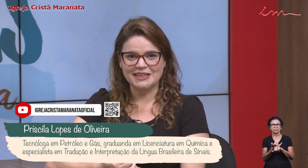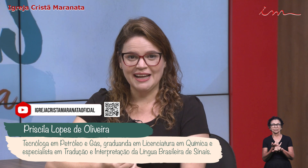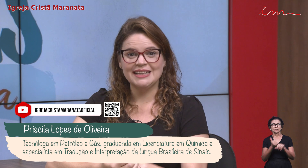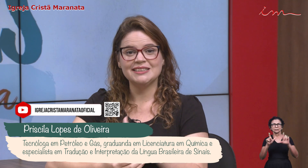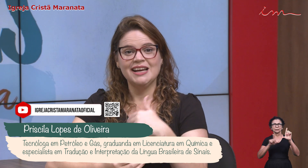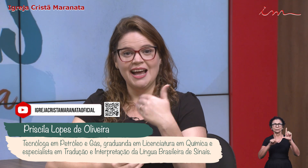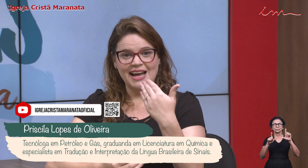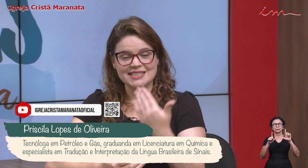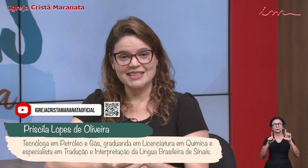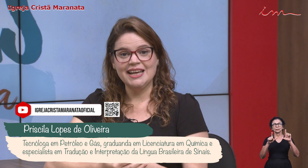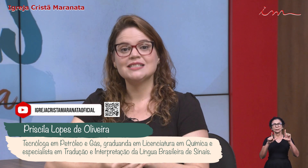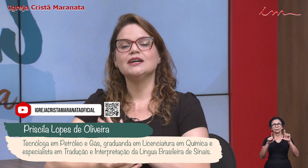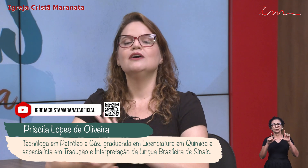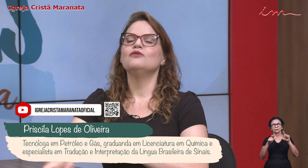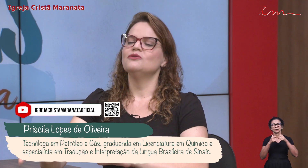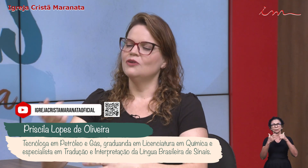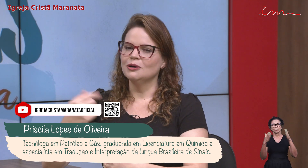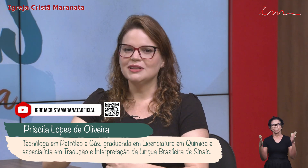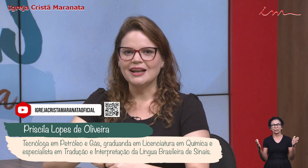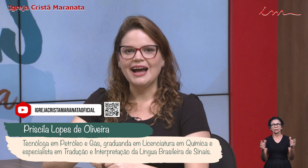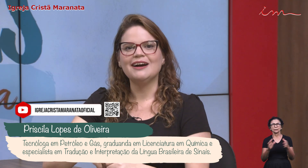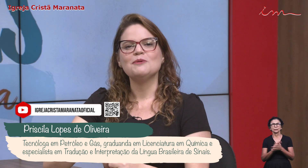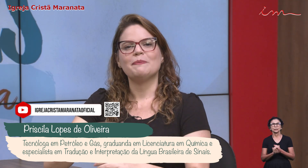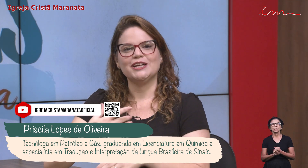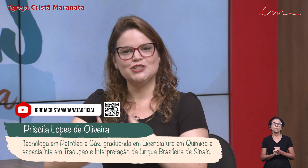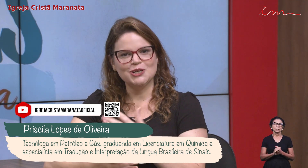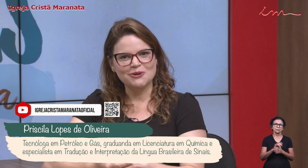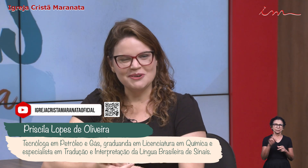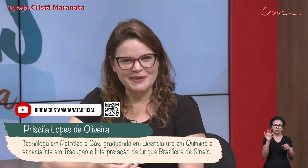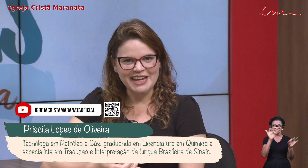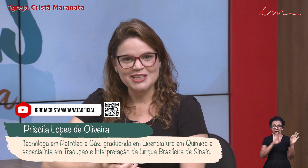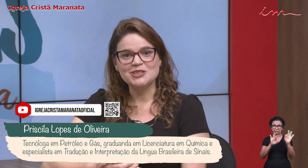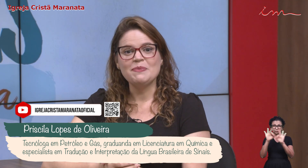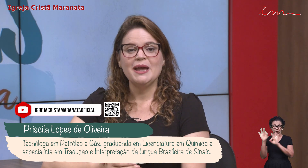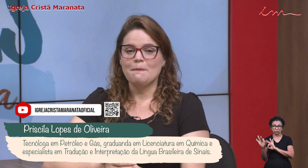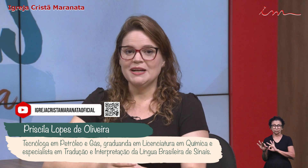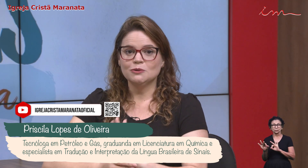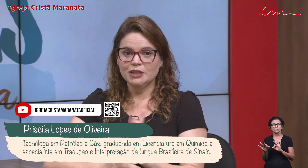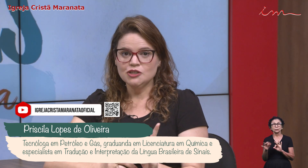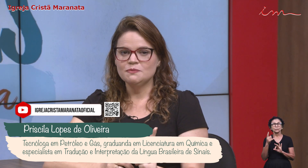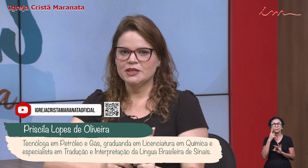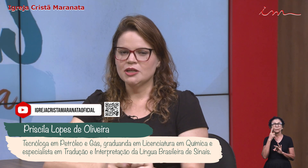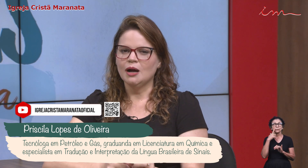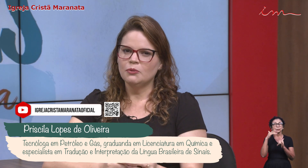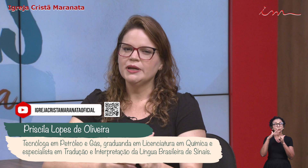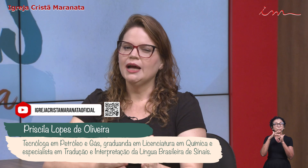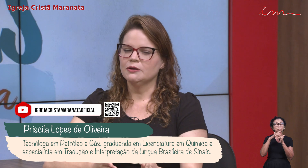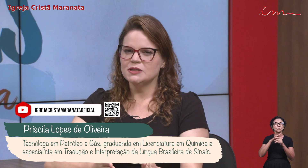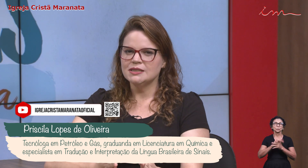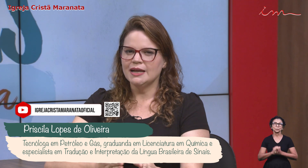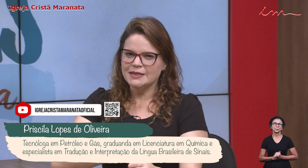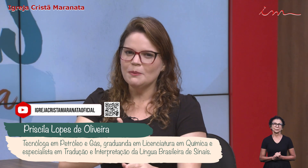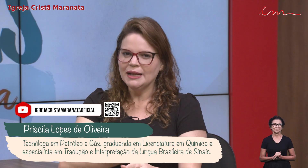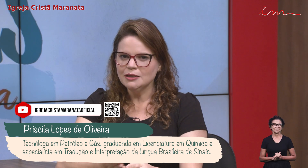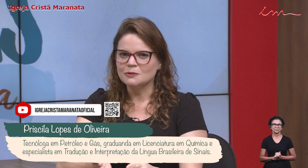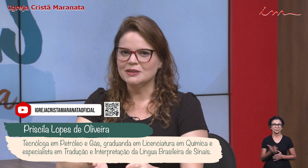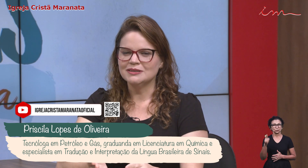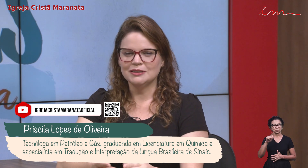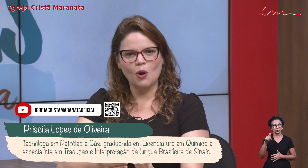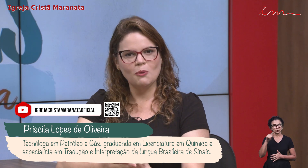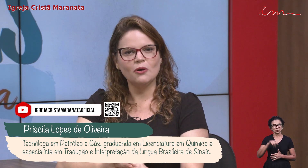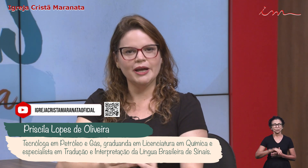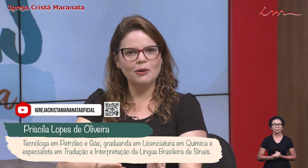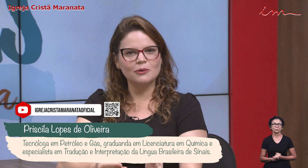Cristã Maranata, acessa, volta lá, pratica novamente, mas não deixe de praticar, porque a língua de sinais é uma